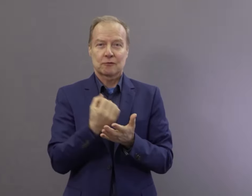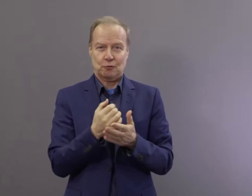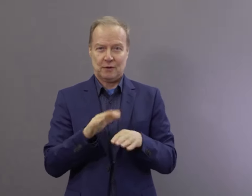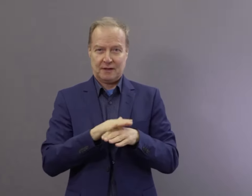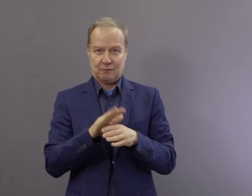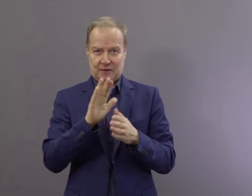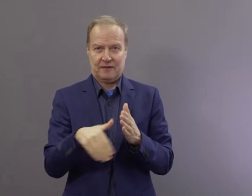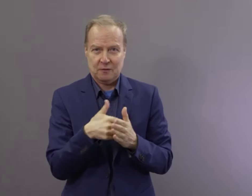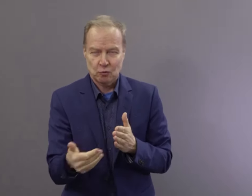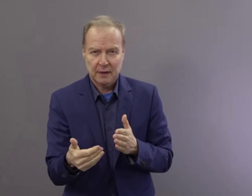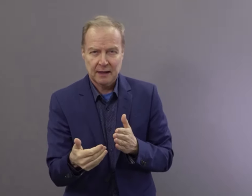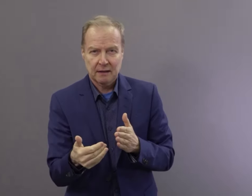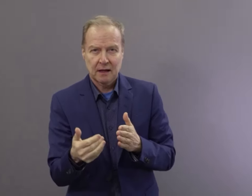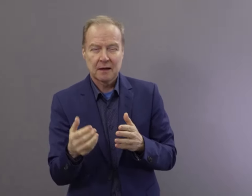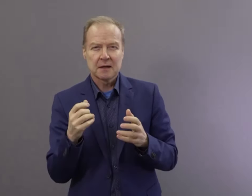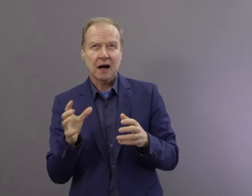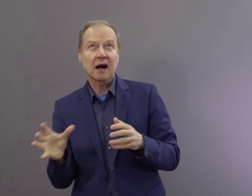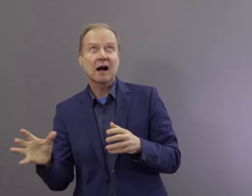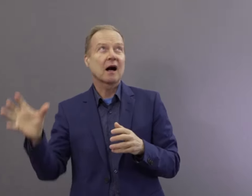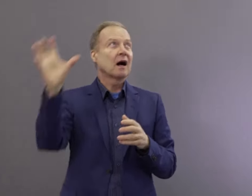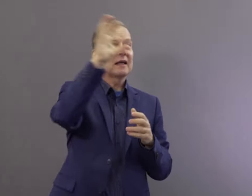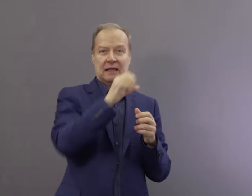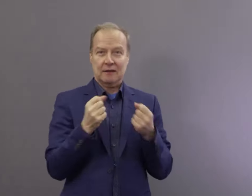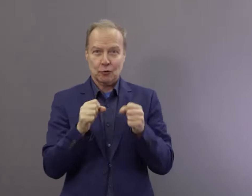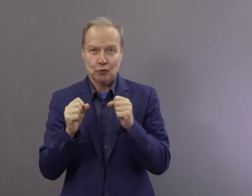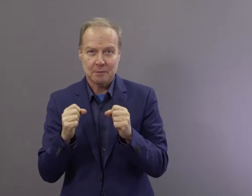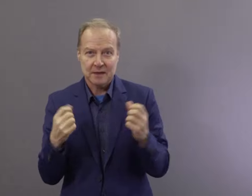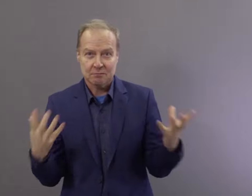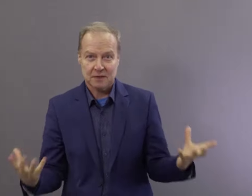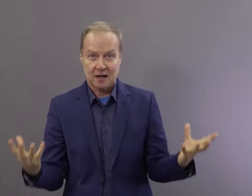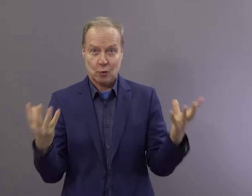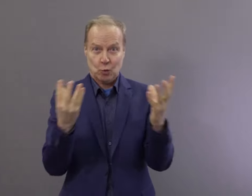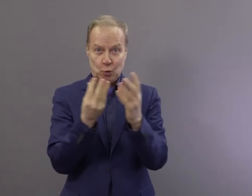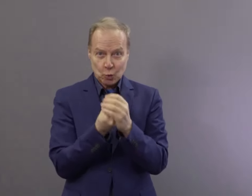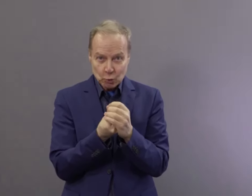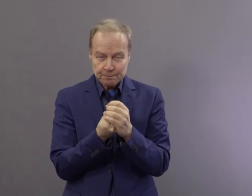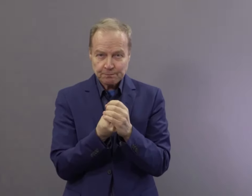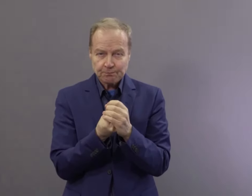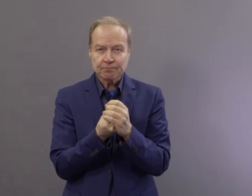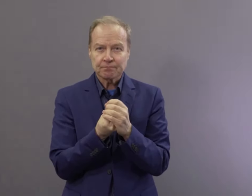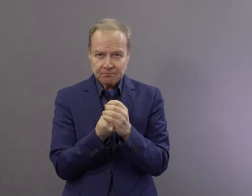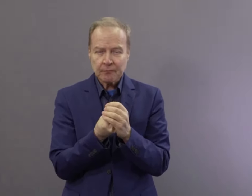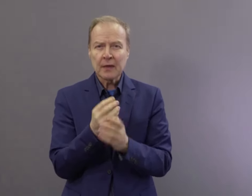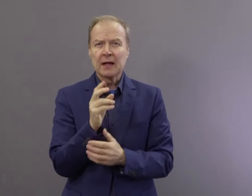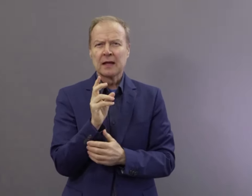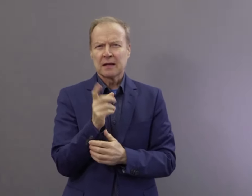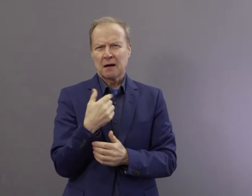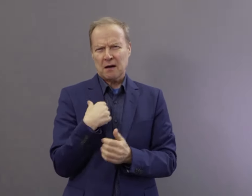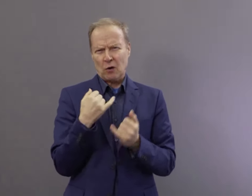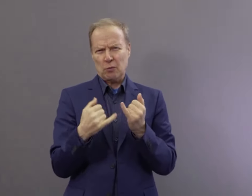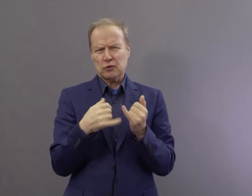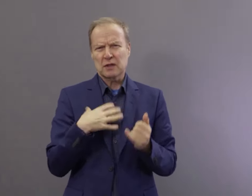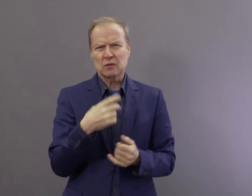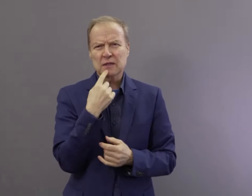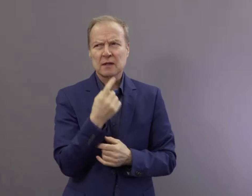ja perheet, että heille oikeasti sitten tämän kaiken tämän ison kuvion jälkeen tulee se aito mahdollisuus